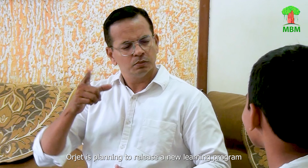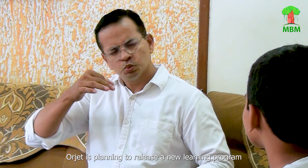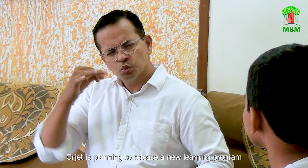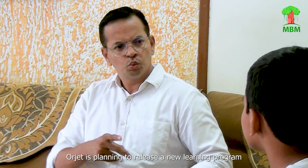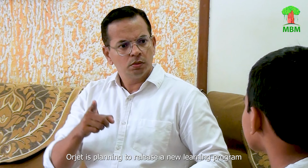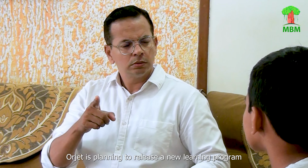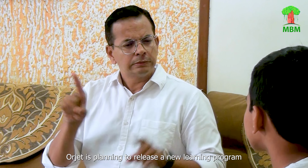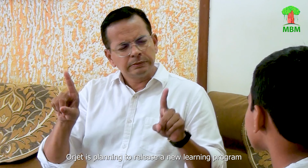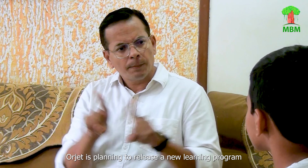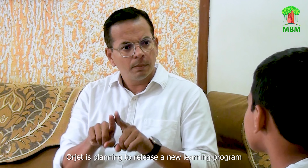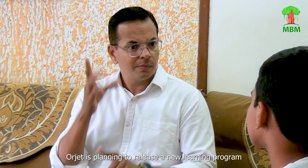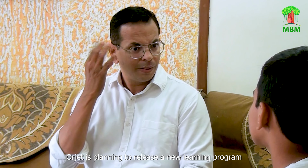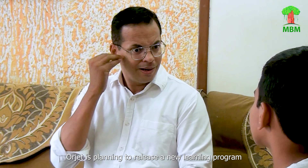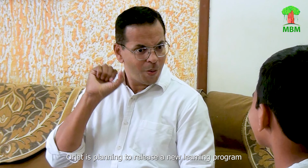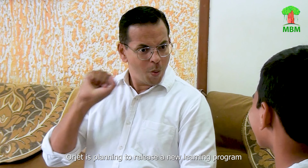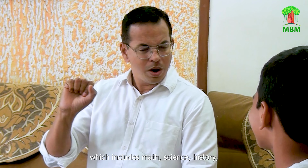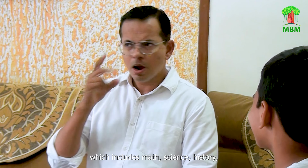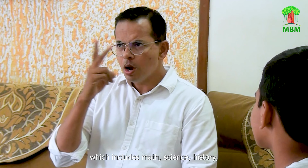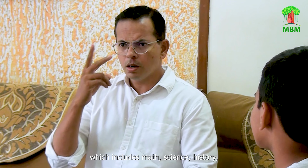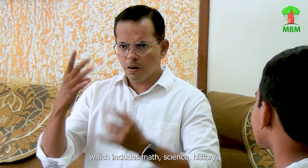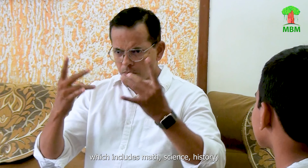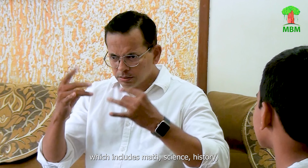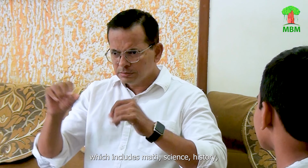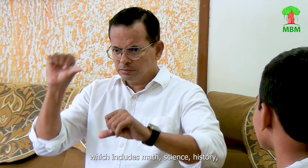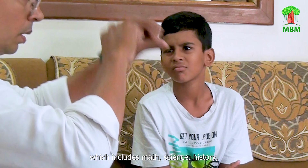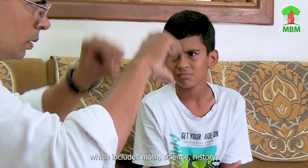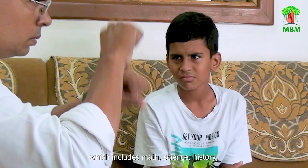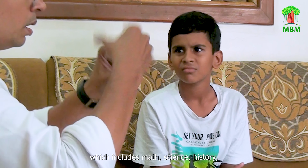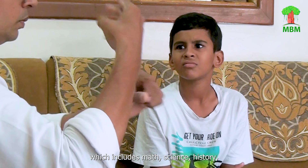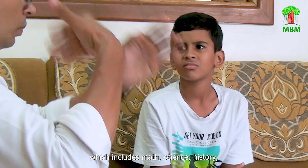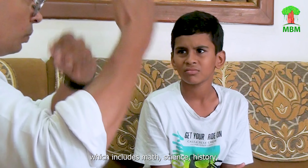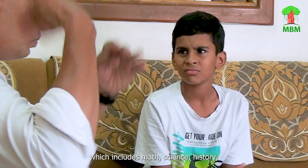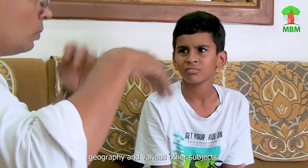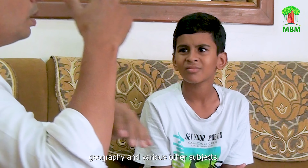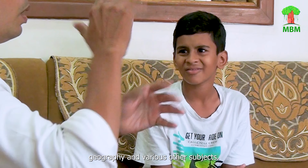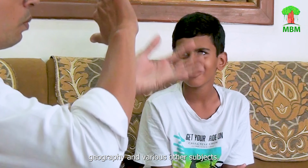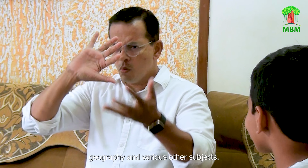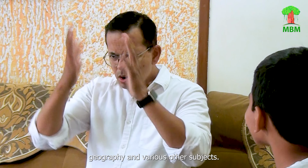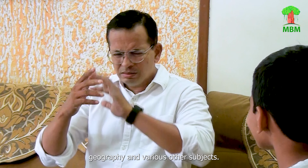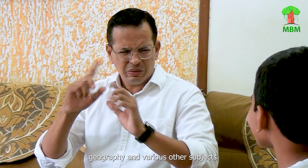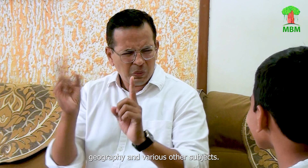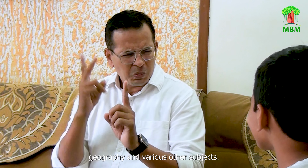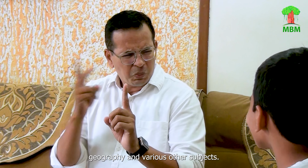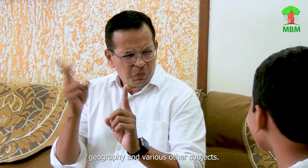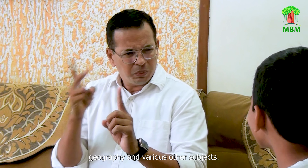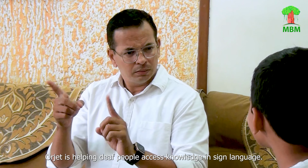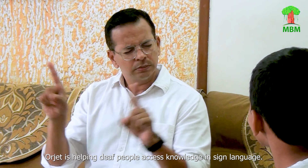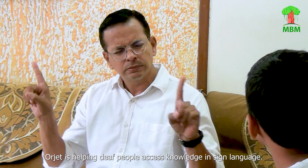दिवस, हाँ, तो इसी दिन औरजट एक नया लर्निंग प्रोग्राम लाएगा, जिसमें मैट्स, साइन्स, हिस्ट्री, जोग्रफी, सारे विशय है,